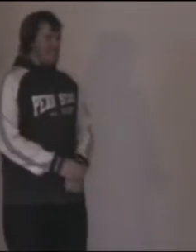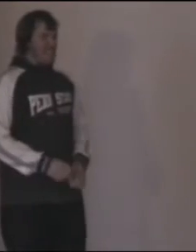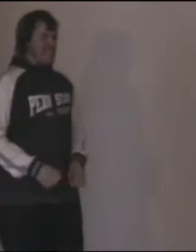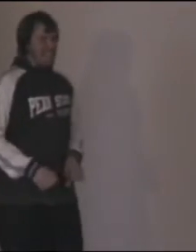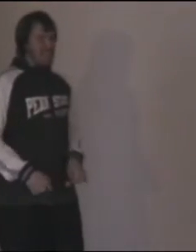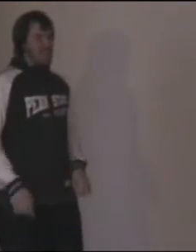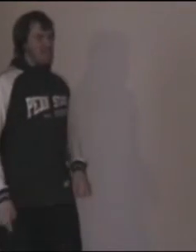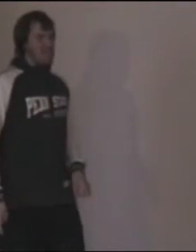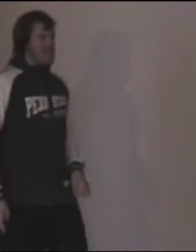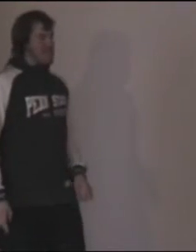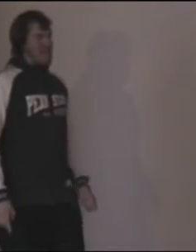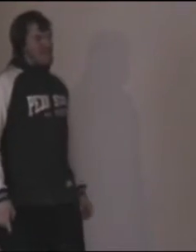dirti niente per motivi di privacy.